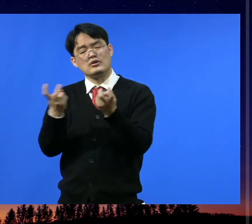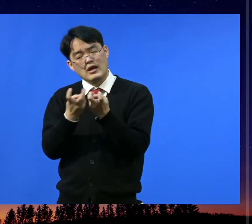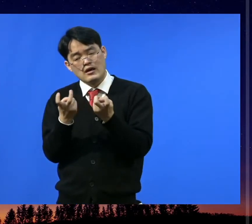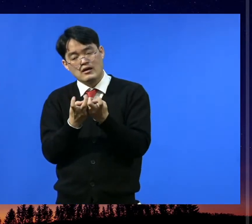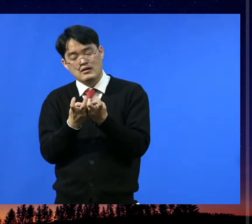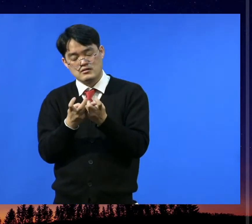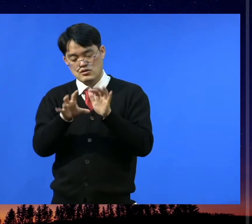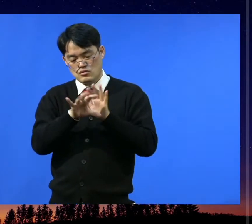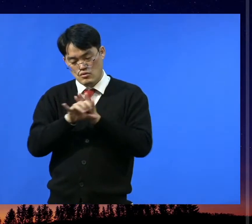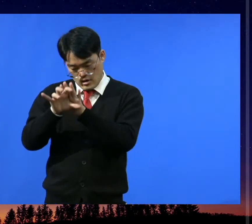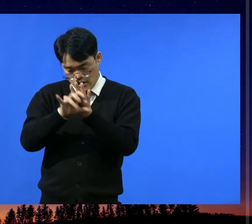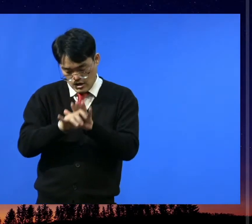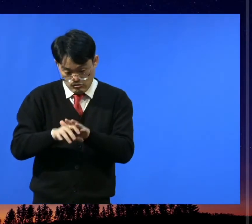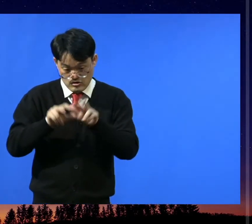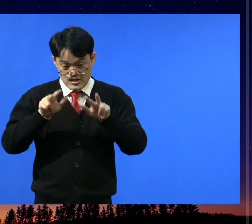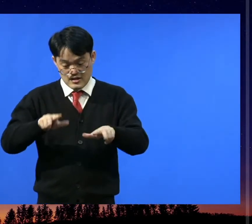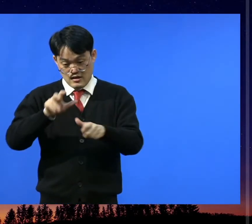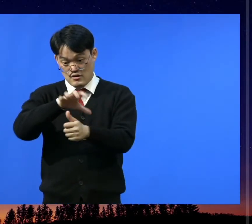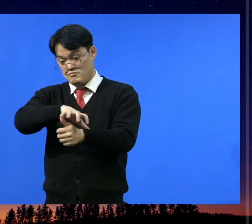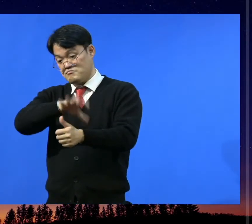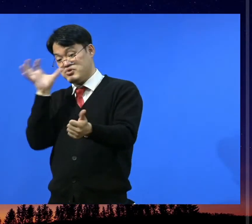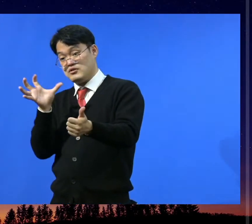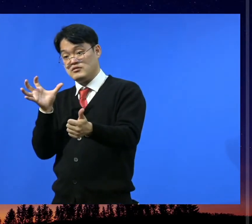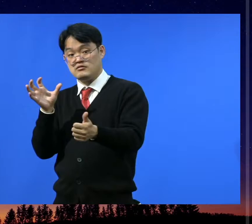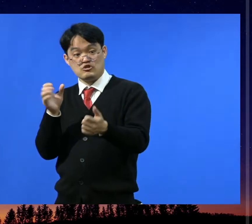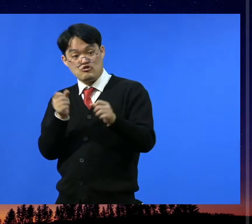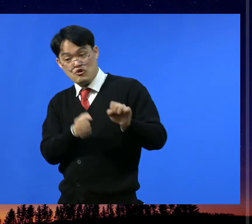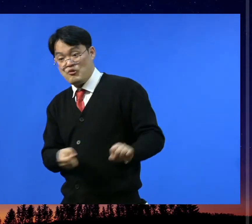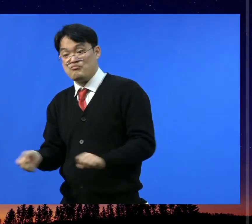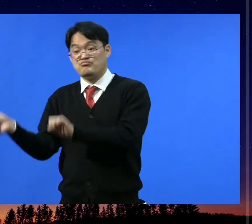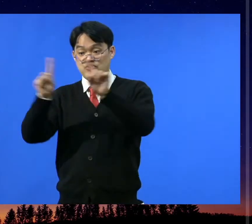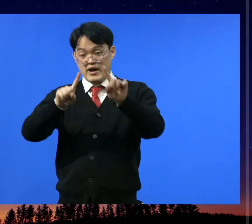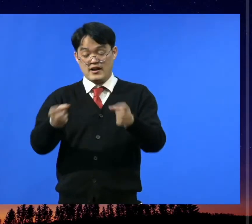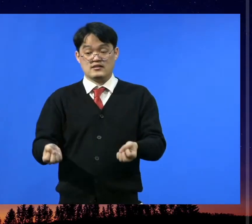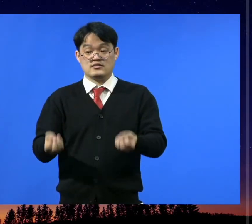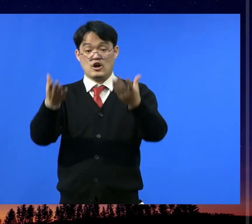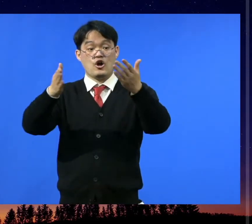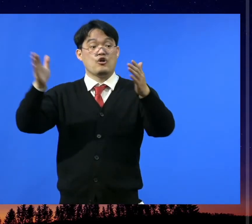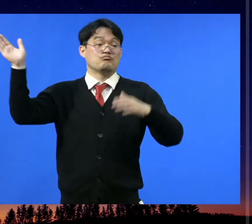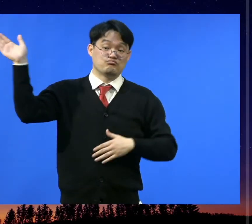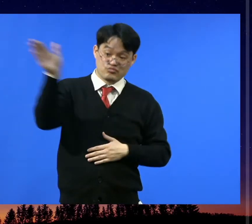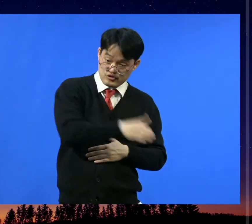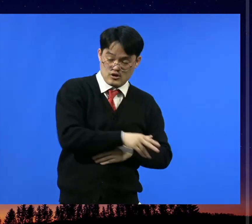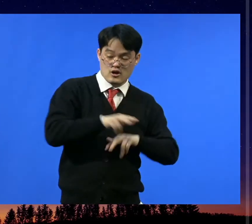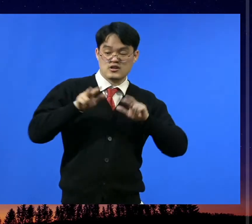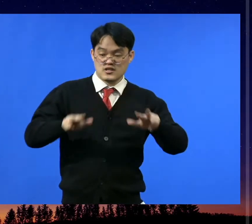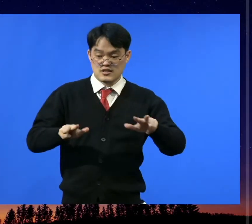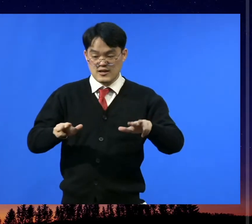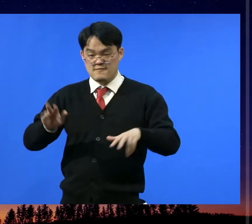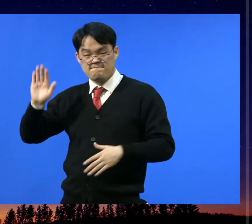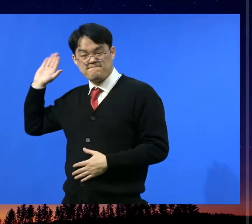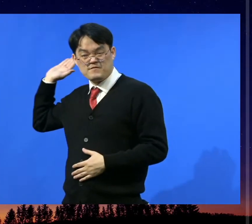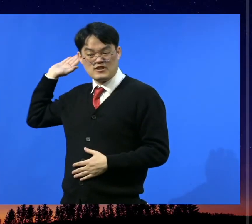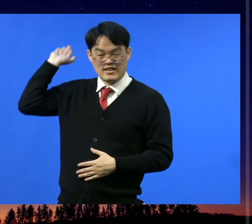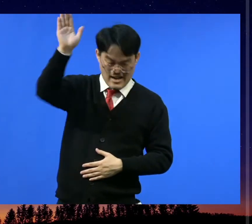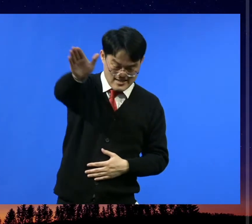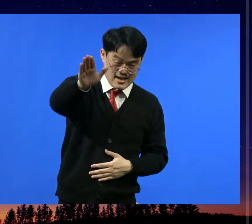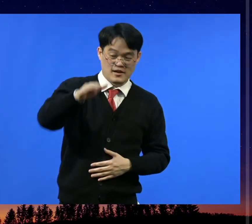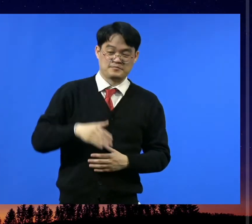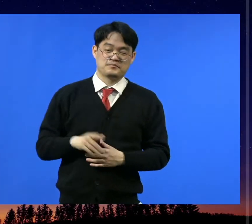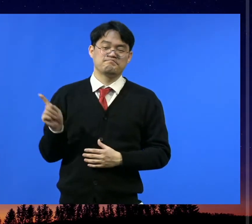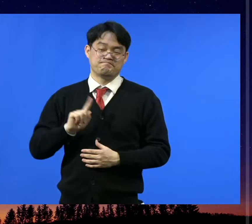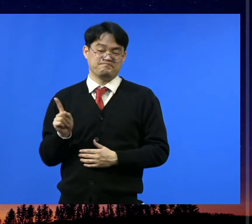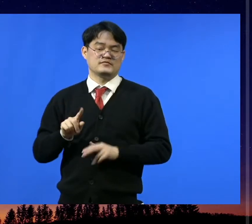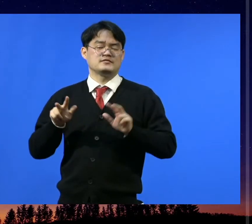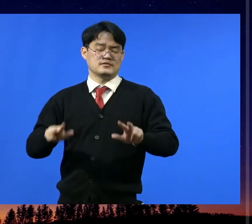이제 이번 주간은 부활주라네요. 부활절부터 가는 거예요. 앞으로 이제